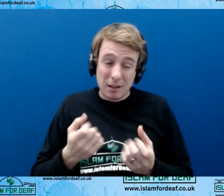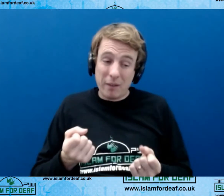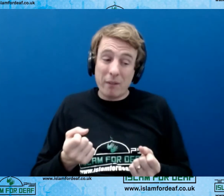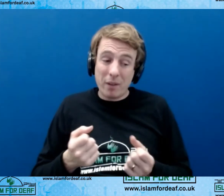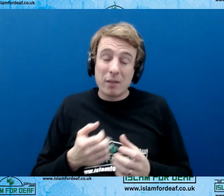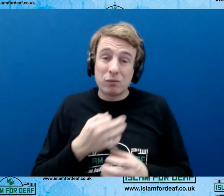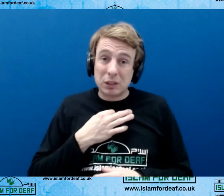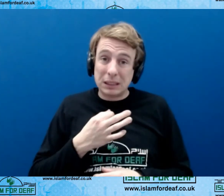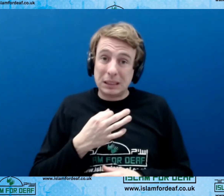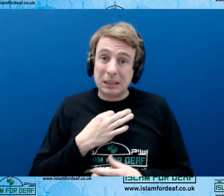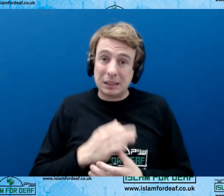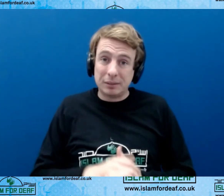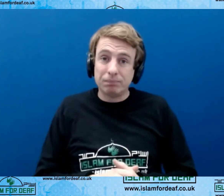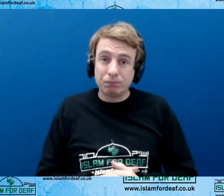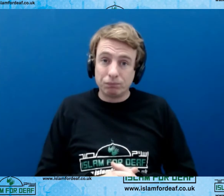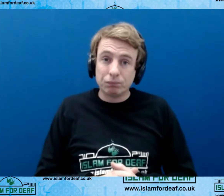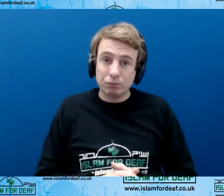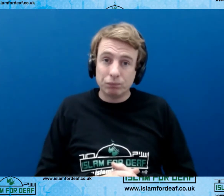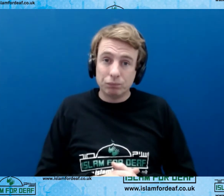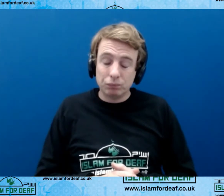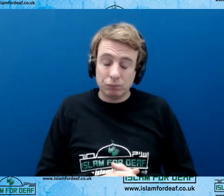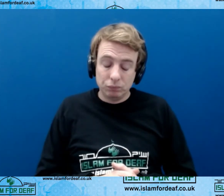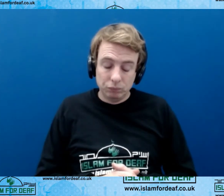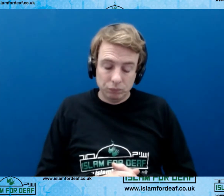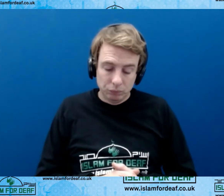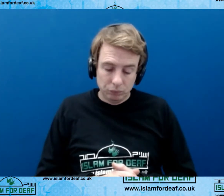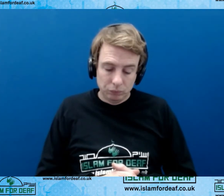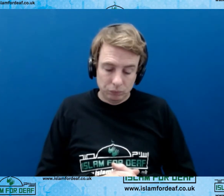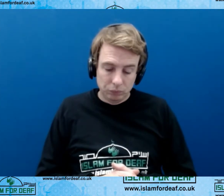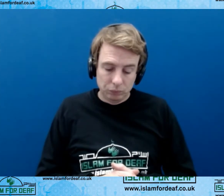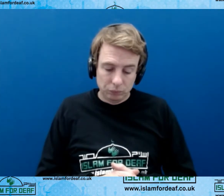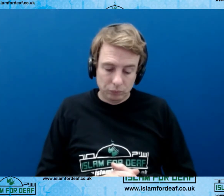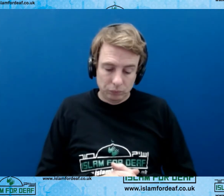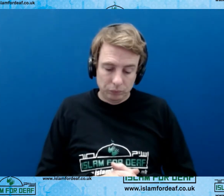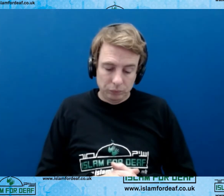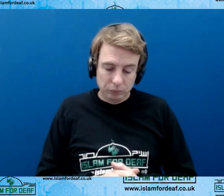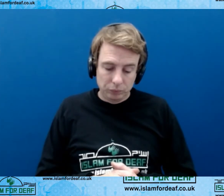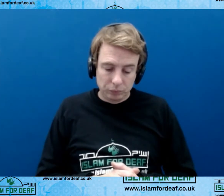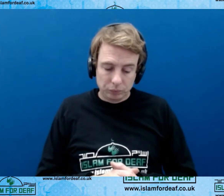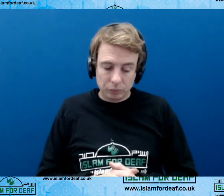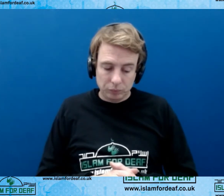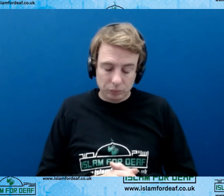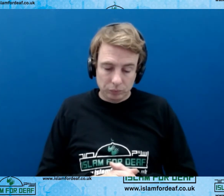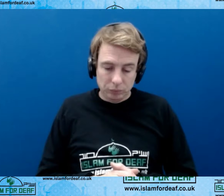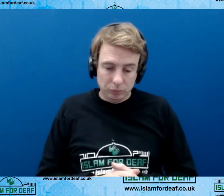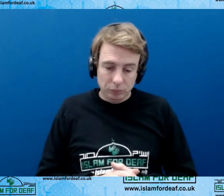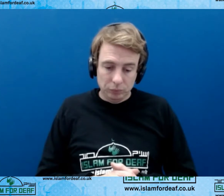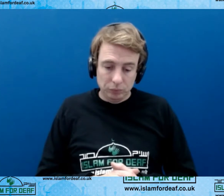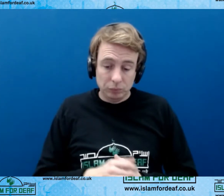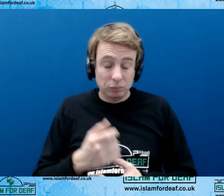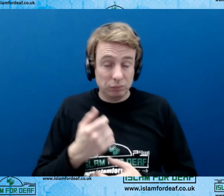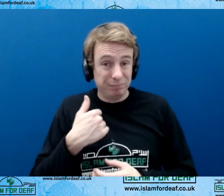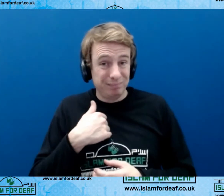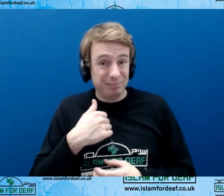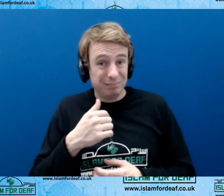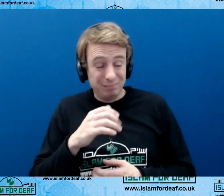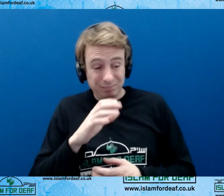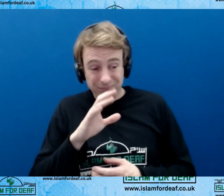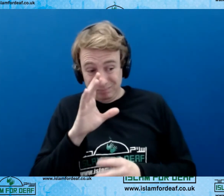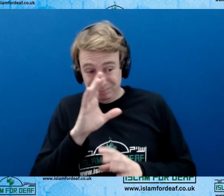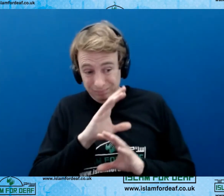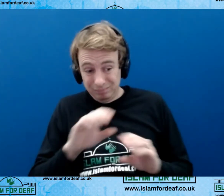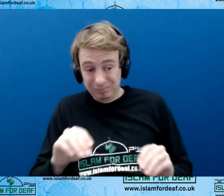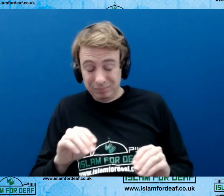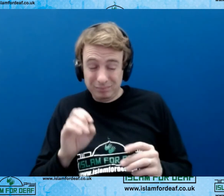فإنكم ستقعون في عذاب شديد من عند الله سبحانه وتعالى. I believe in Allah and accept this